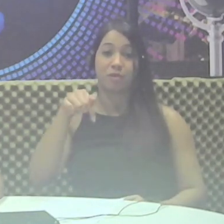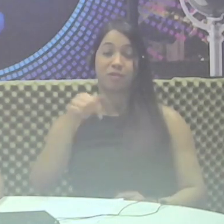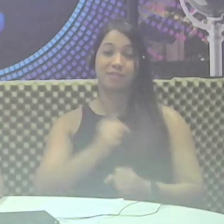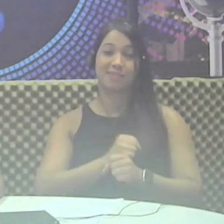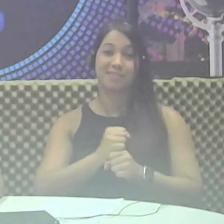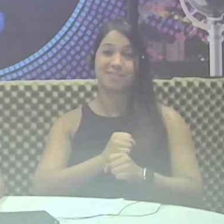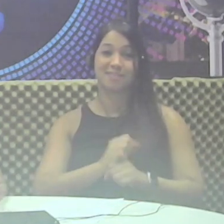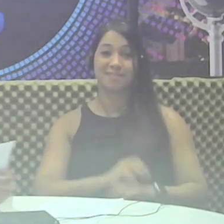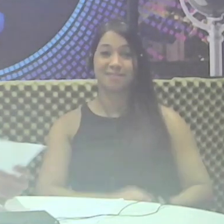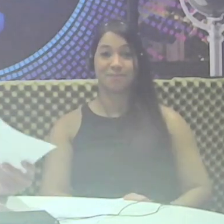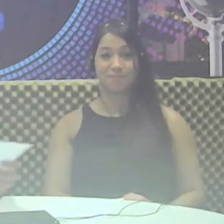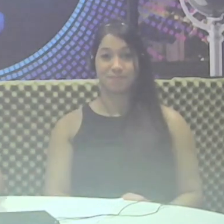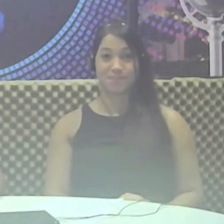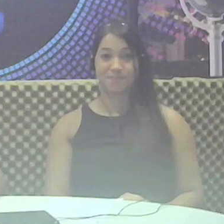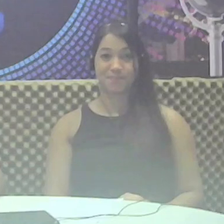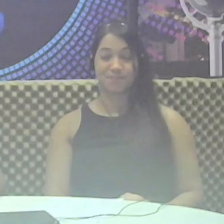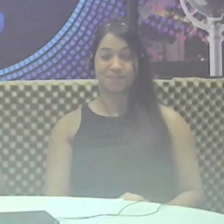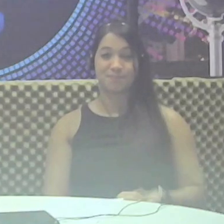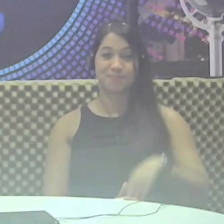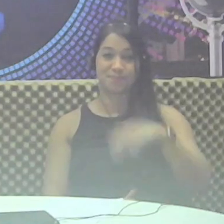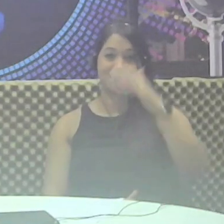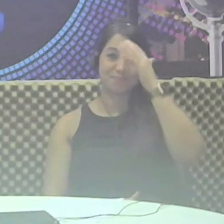ano.